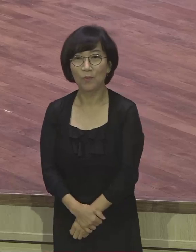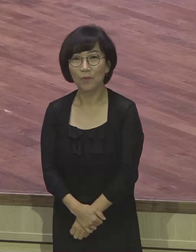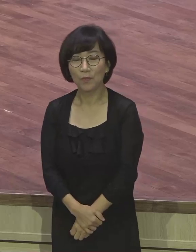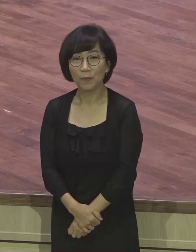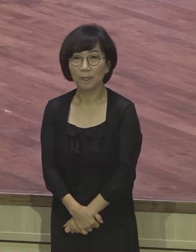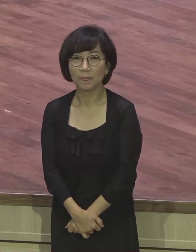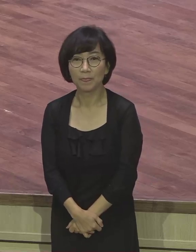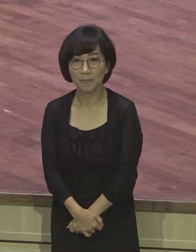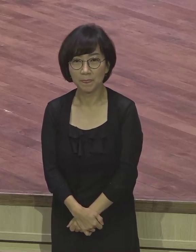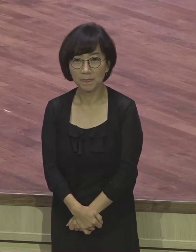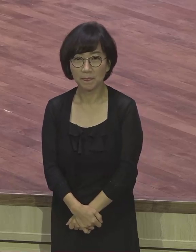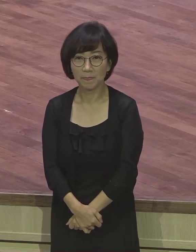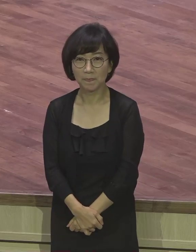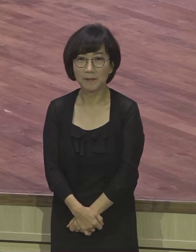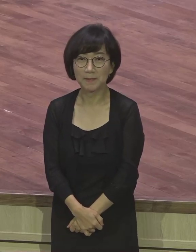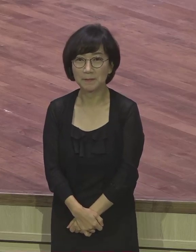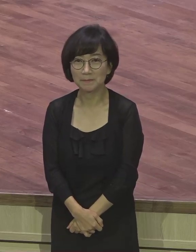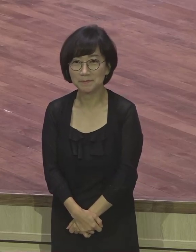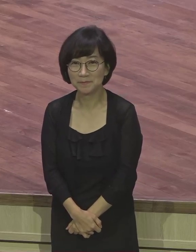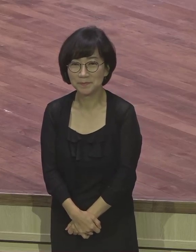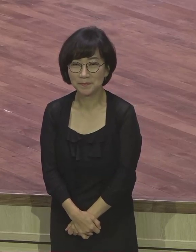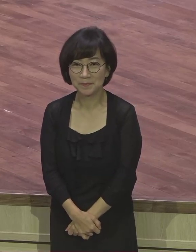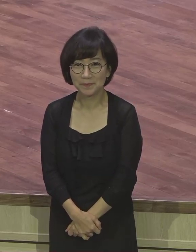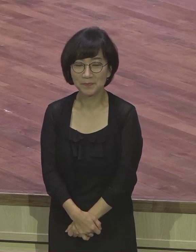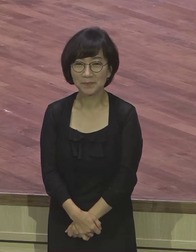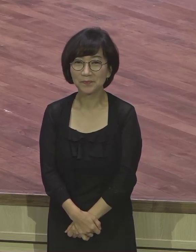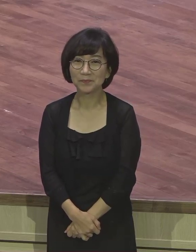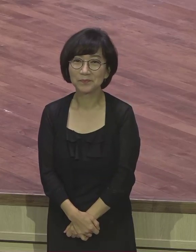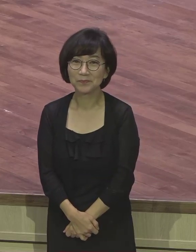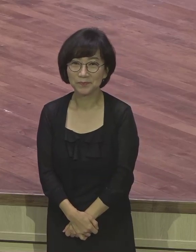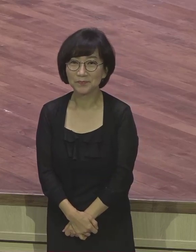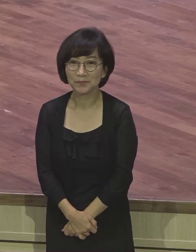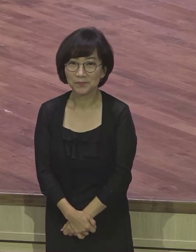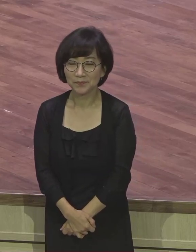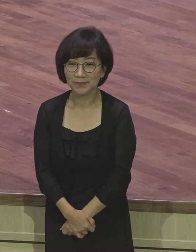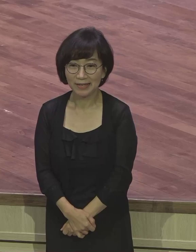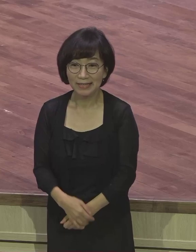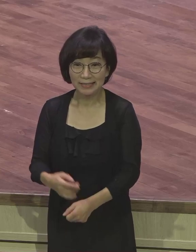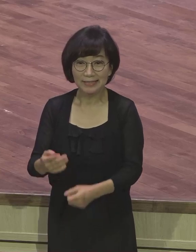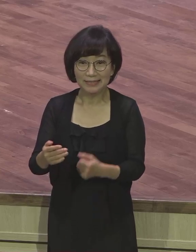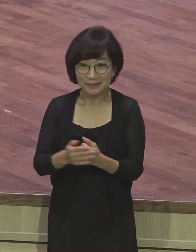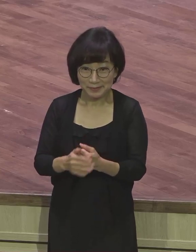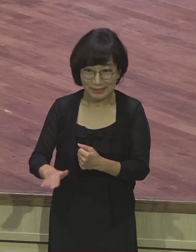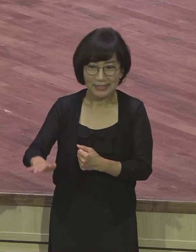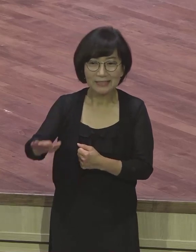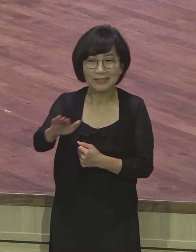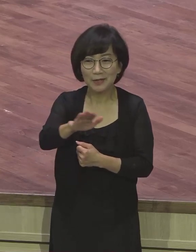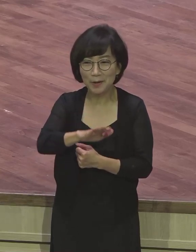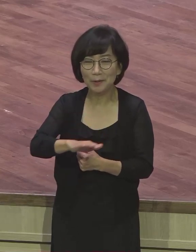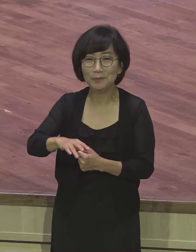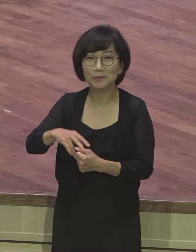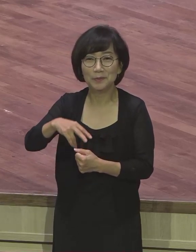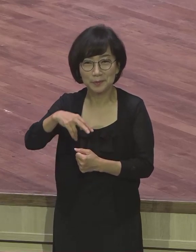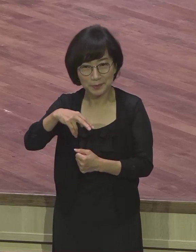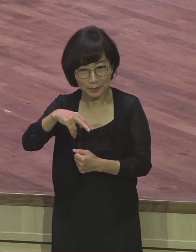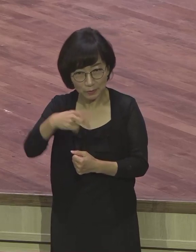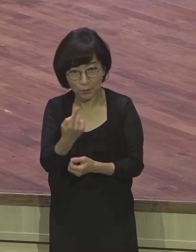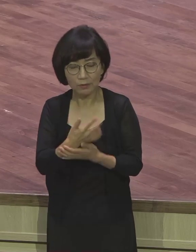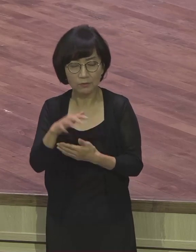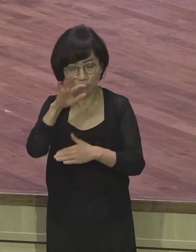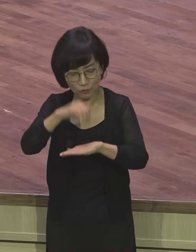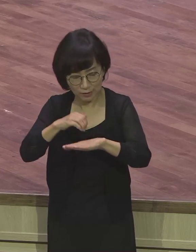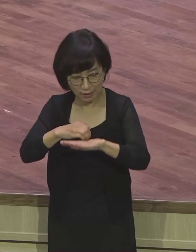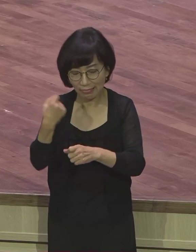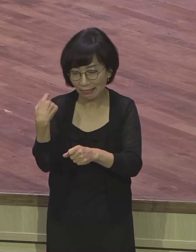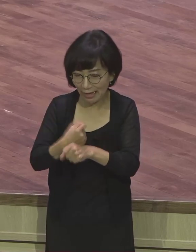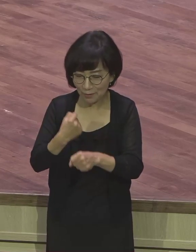나가는 그건 또 교육자로서 교육자를 이끌어 가야 되고 그리고 여러분 삶은 계속해서 축제가 되고 모임마다 단체가 되고